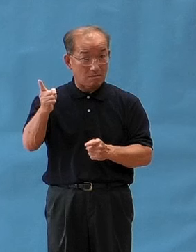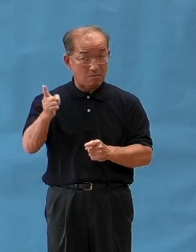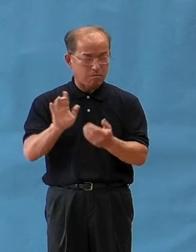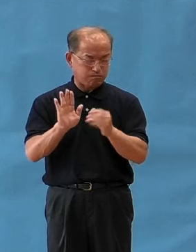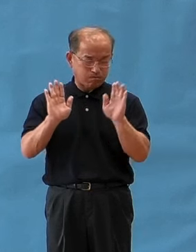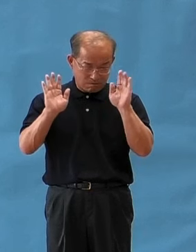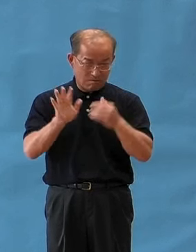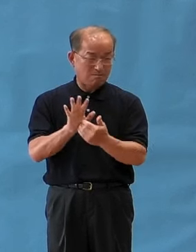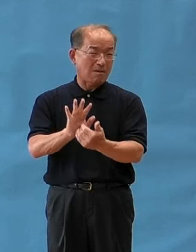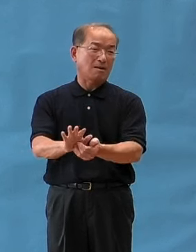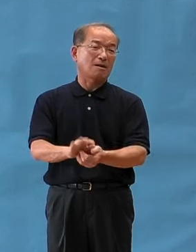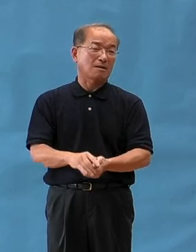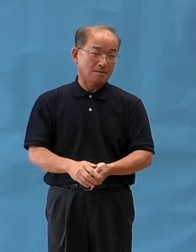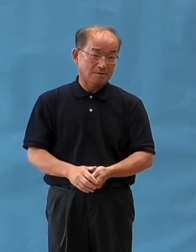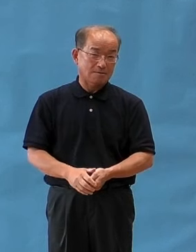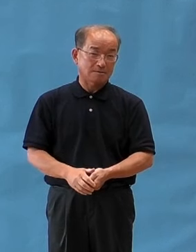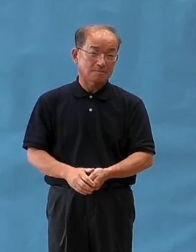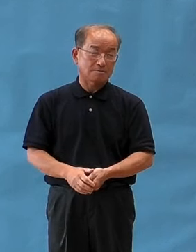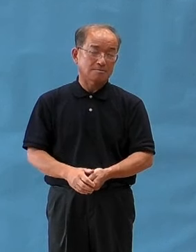ね。